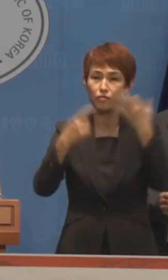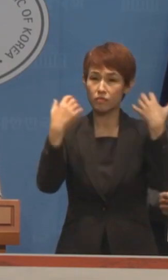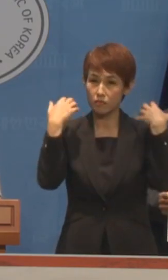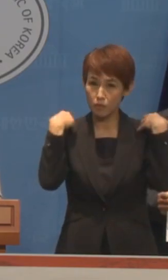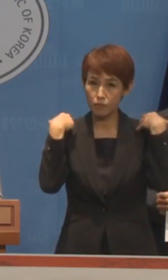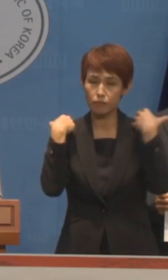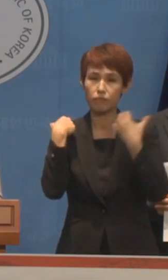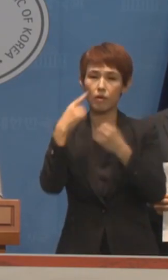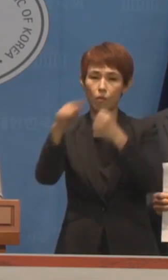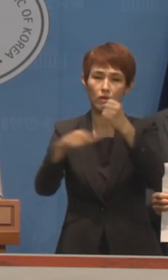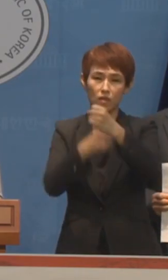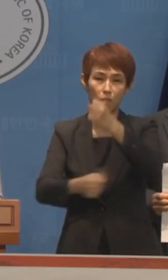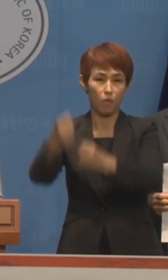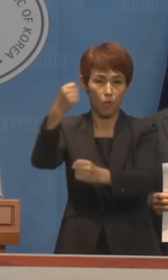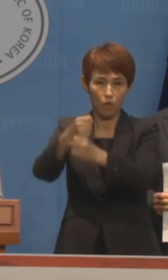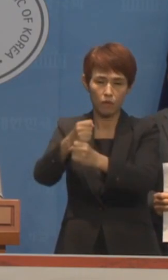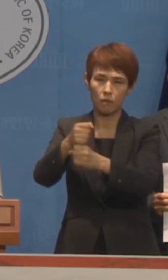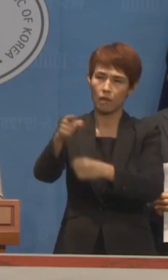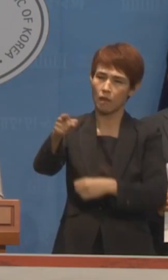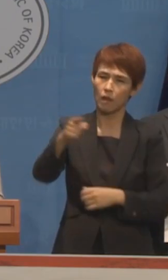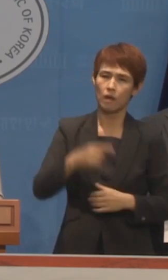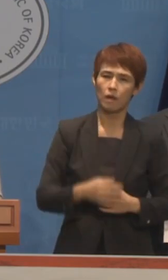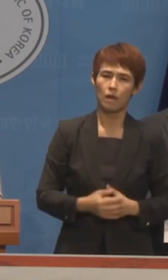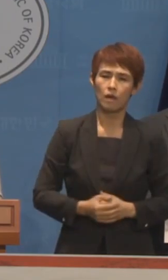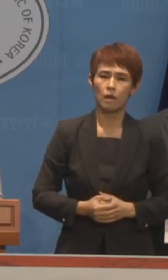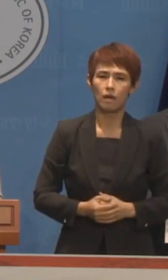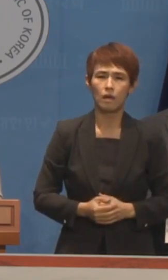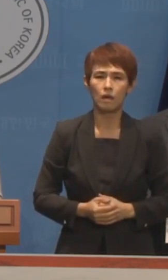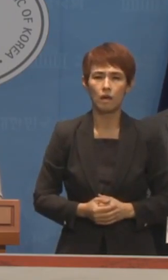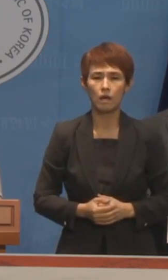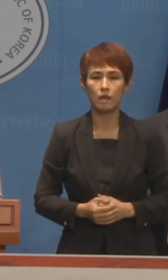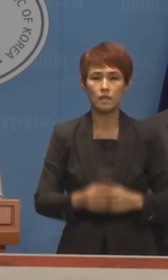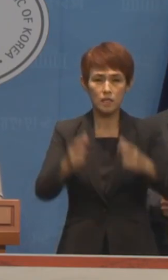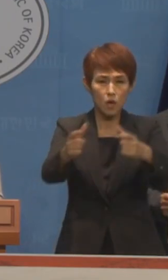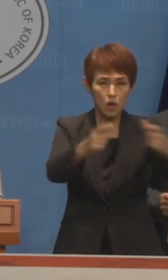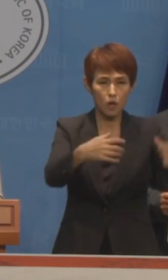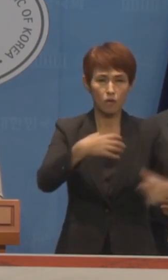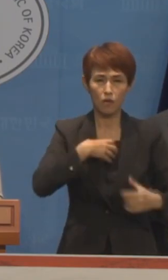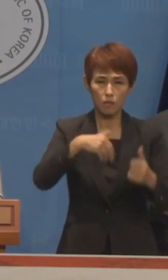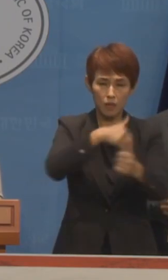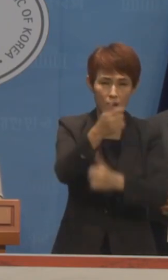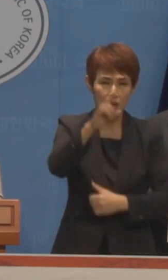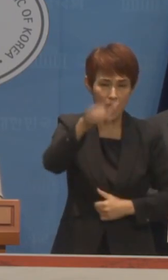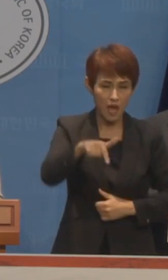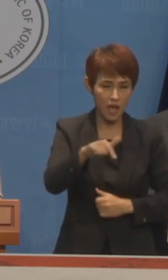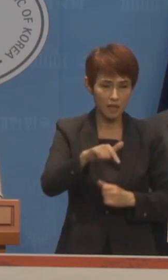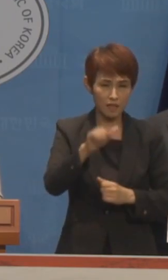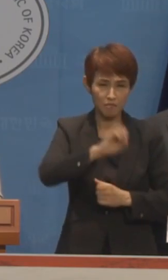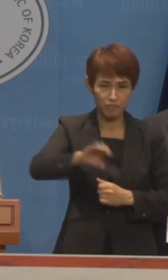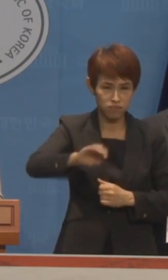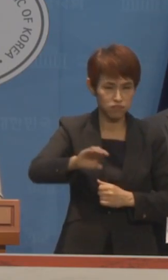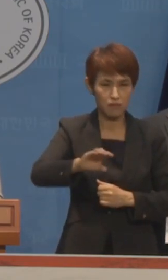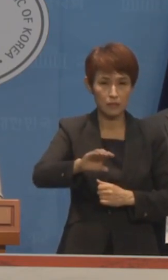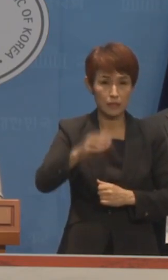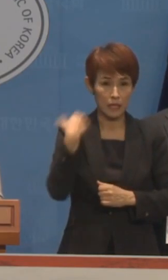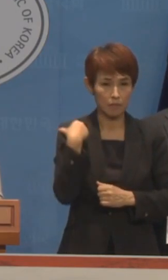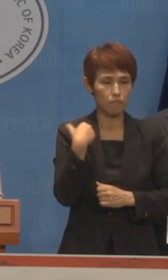민생이니 하는 이상한 조합들을 만들더니 지역의 무한한 위험과 핵폐기물의 책임까지 떠넘기고